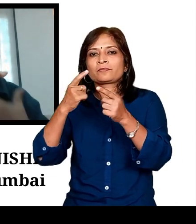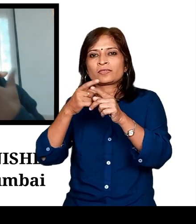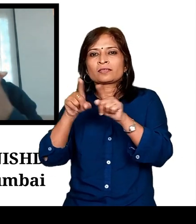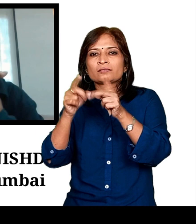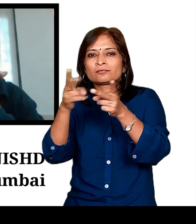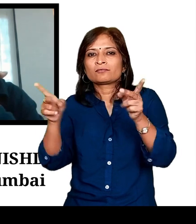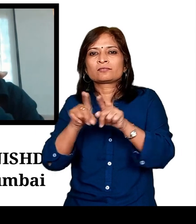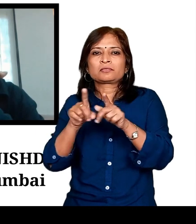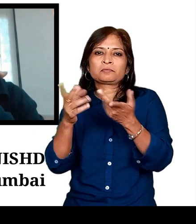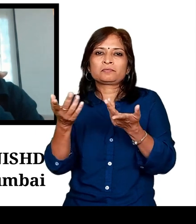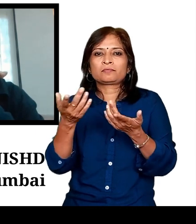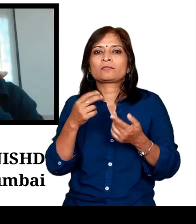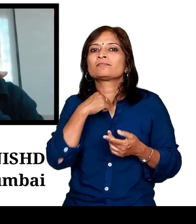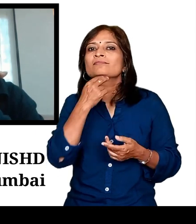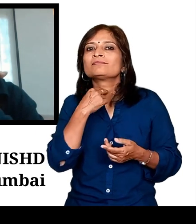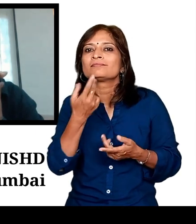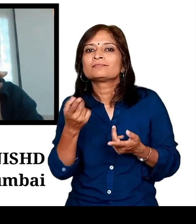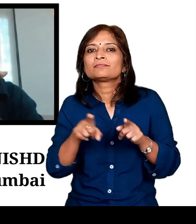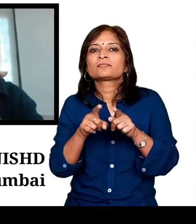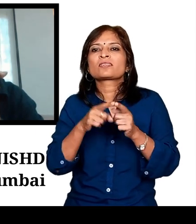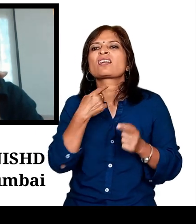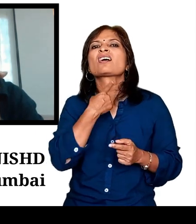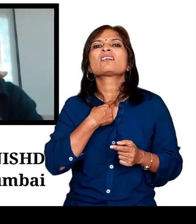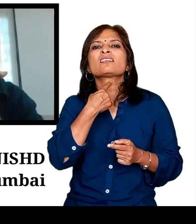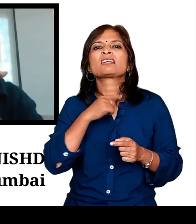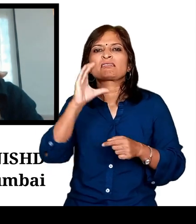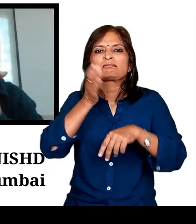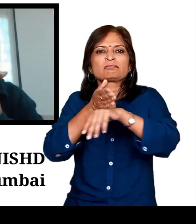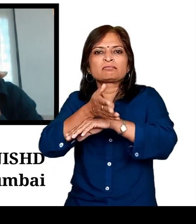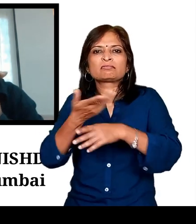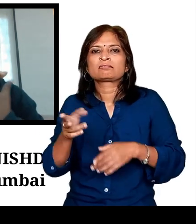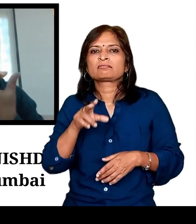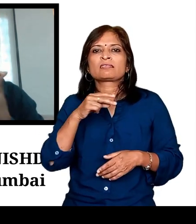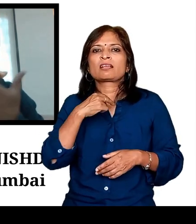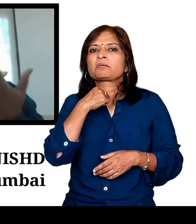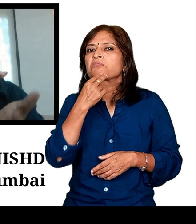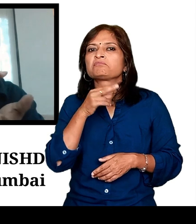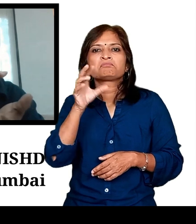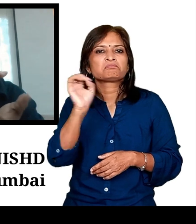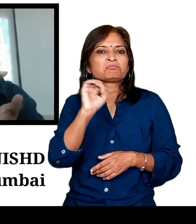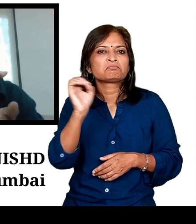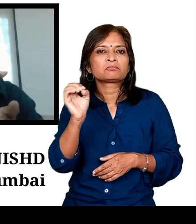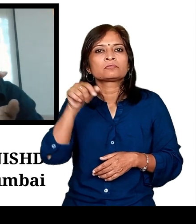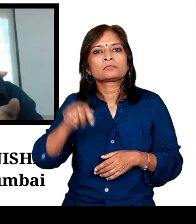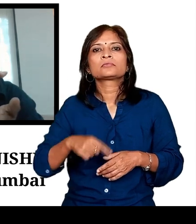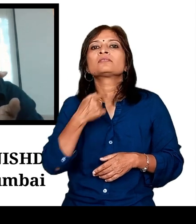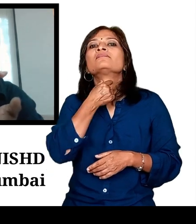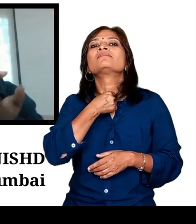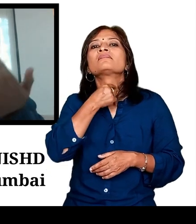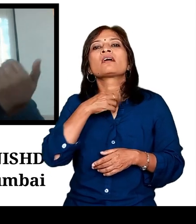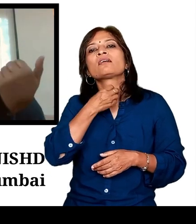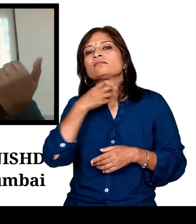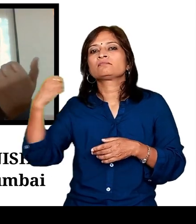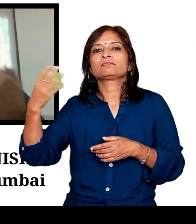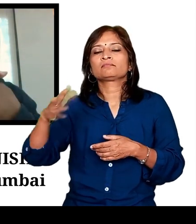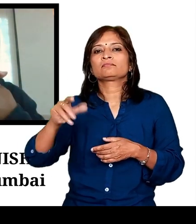सारे कैंसर होते हैं तो थ्रोट कैंसर होने के बाद में उसका लैरिंग जो है उसे रिमूव किया जाता है